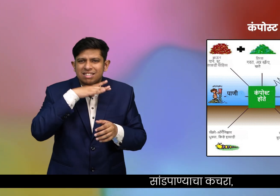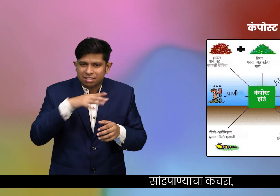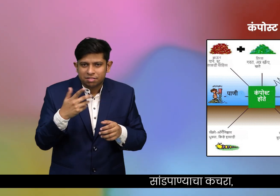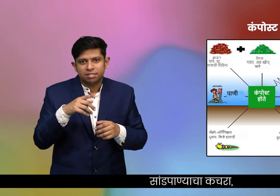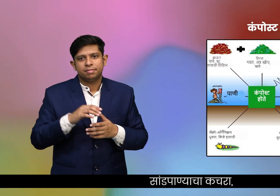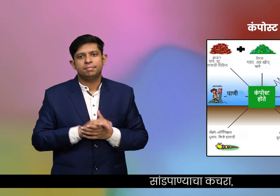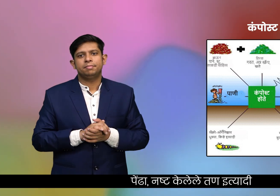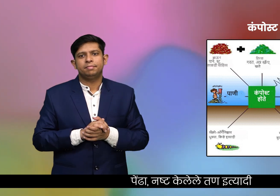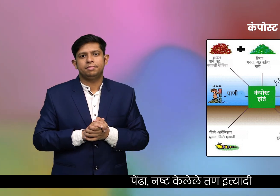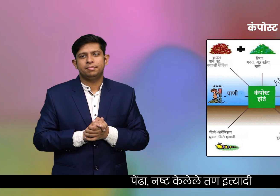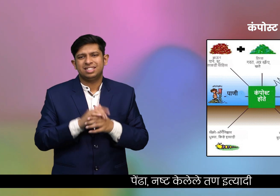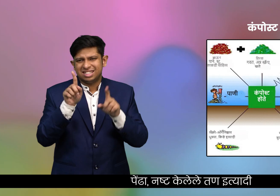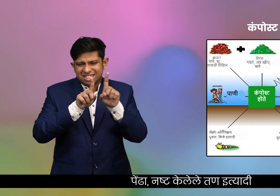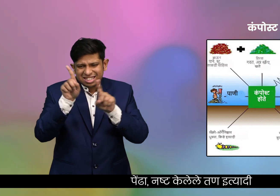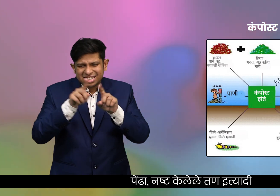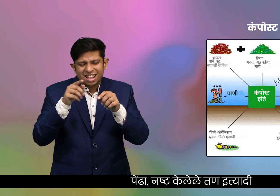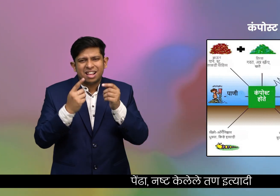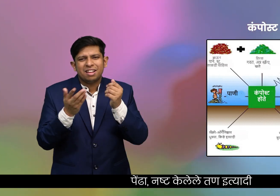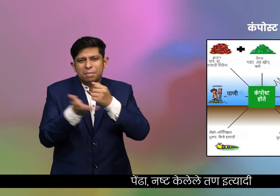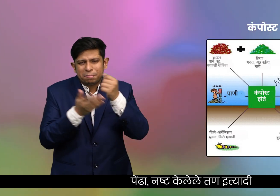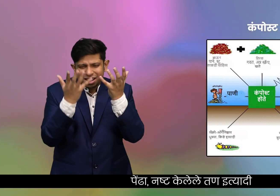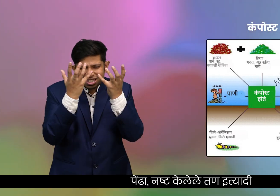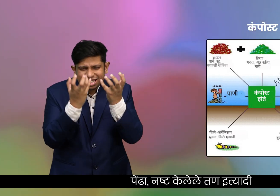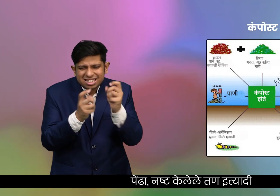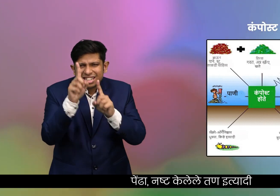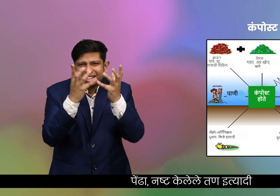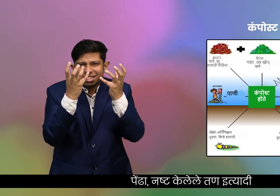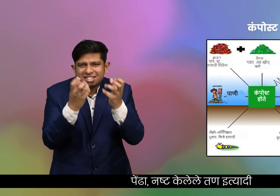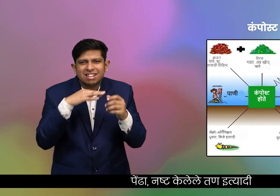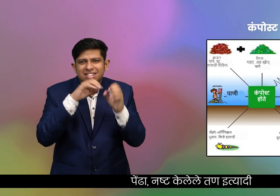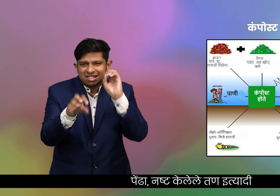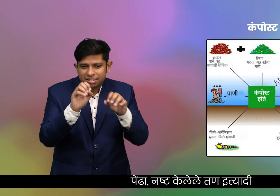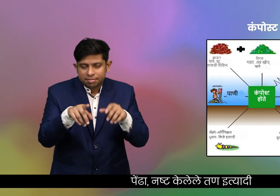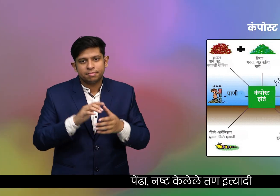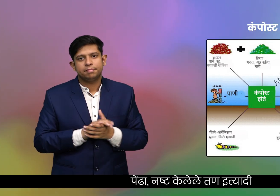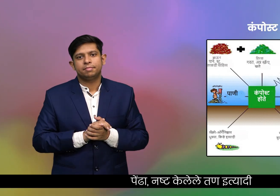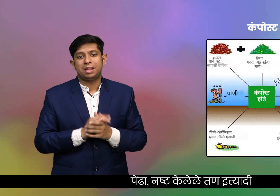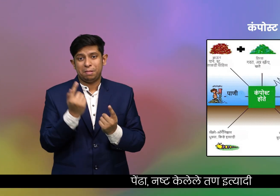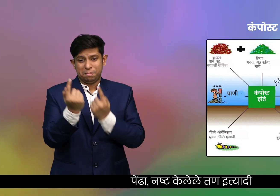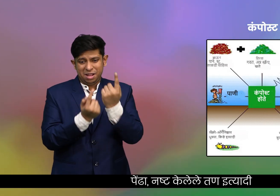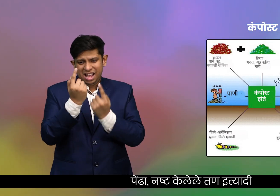सांडपाण्याचा कचरा, पेंढा, नष्ट केलेला तण इत्यादी